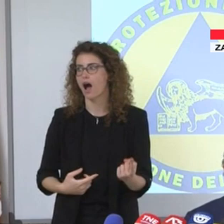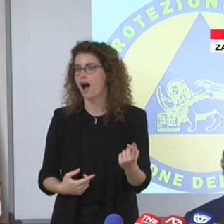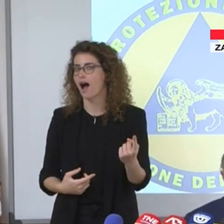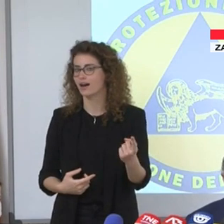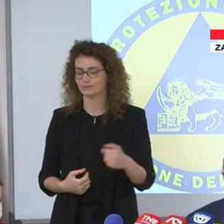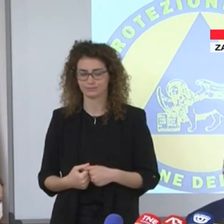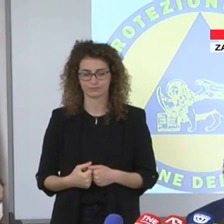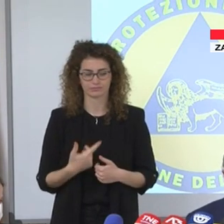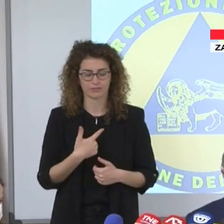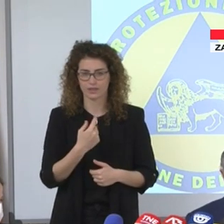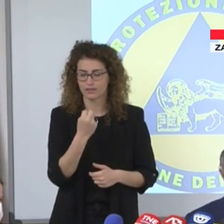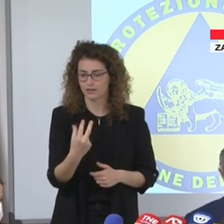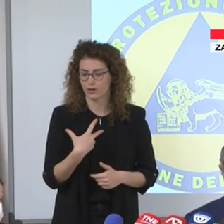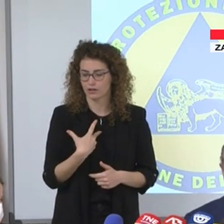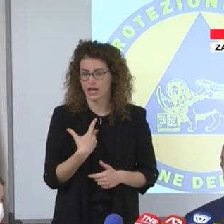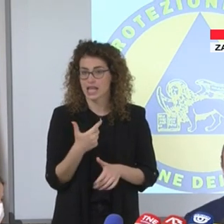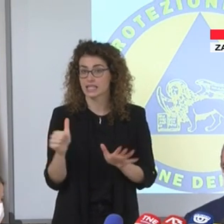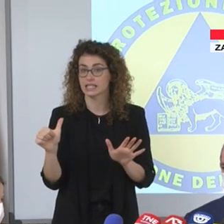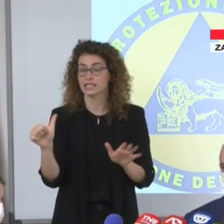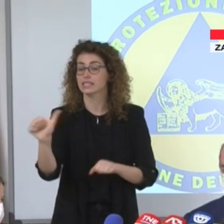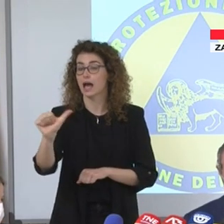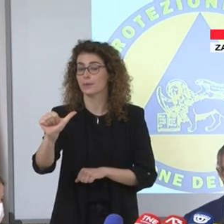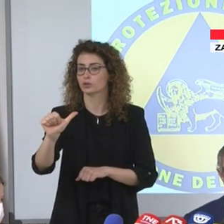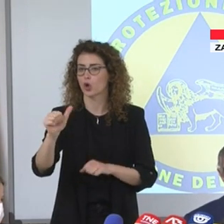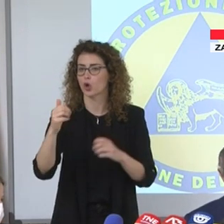unica. Sabato,